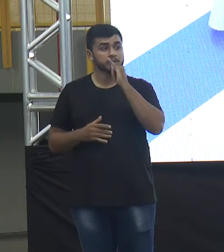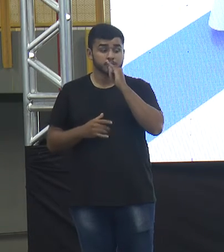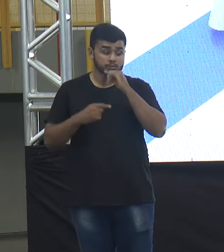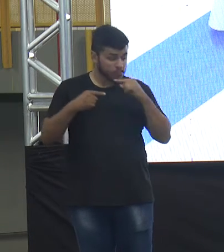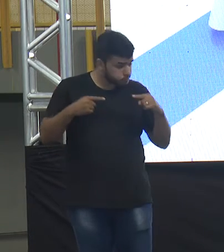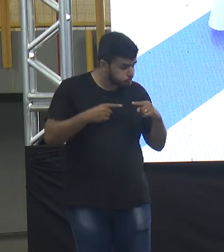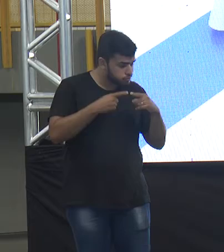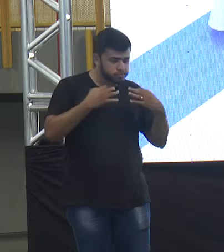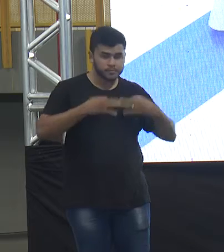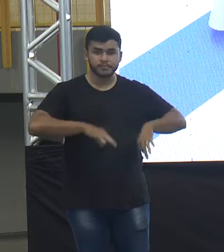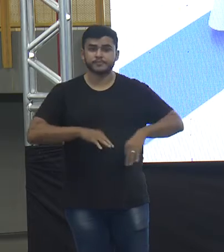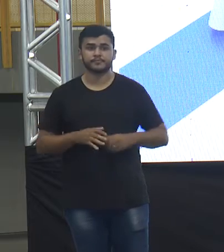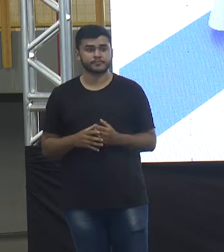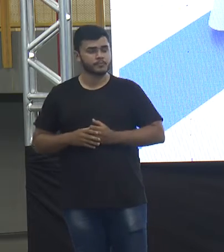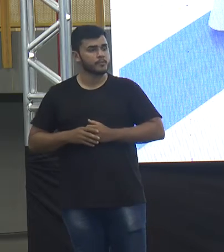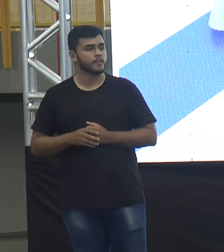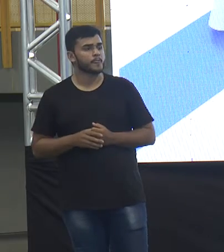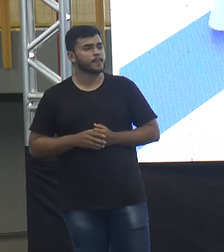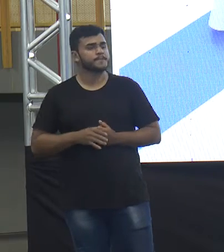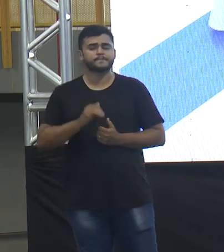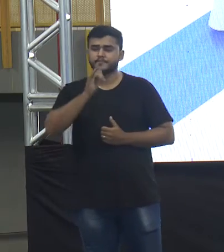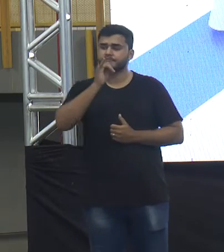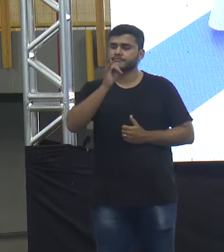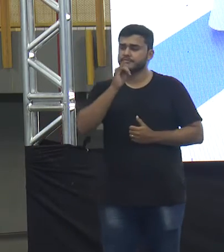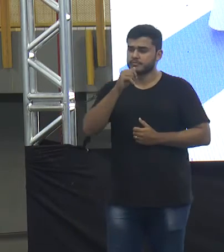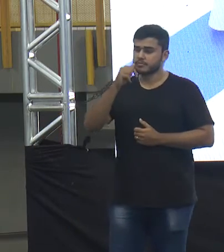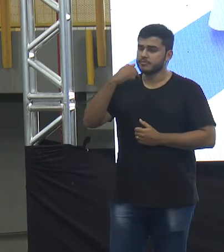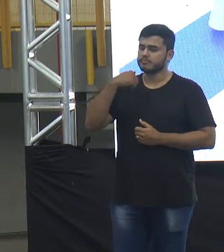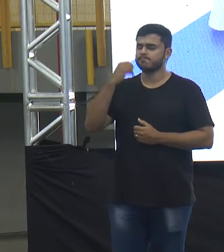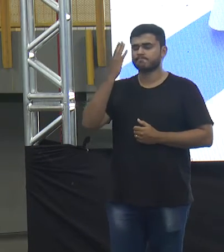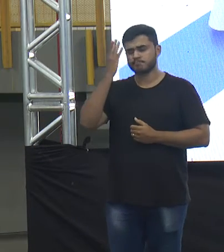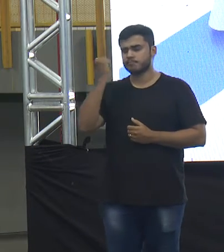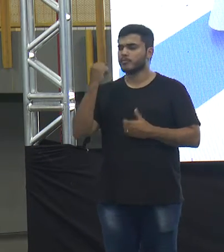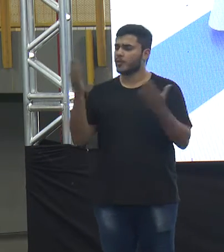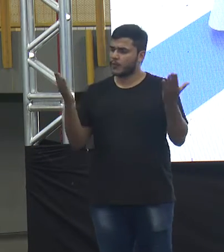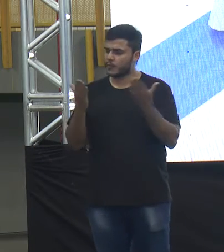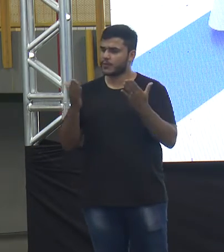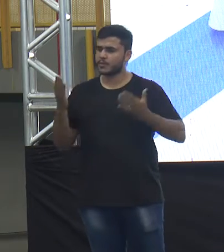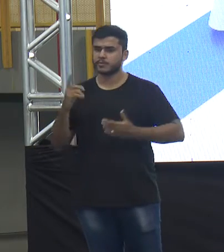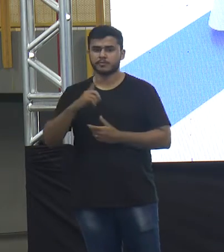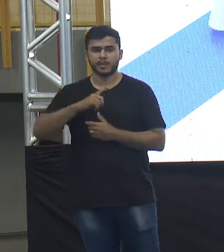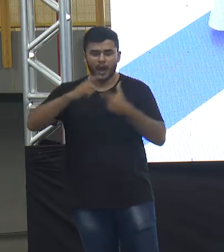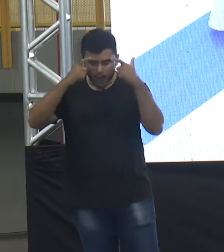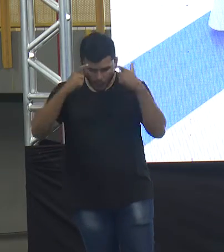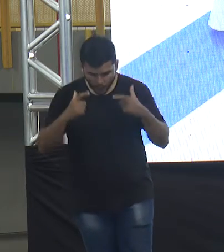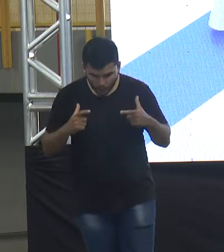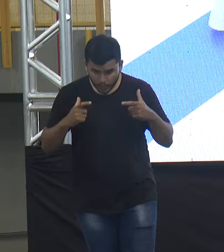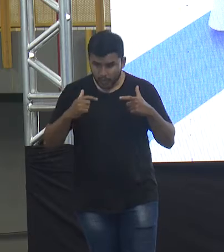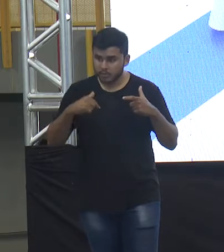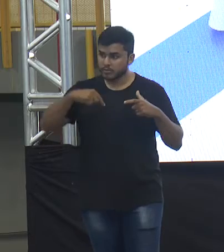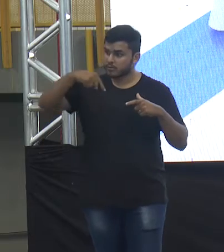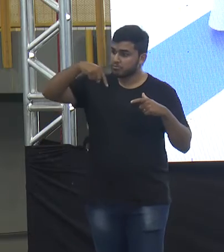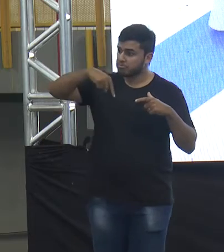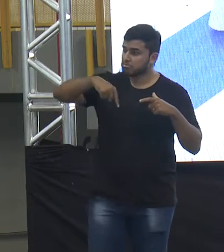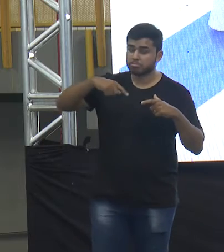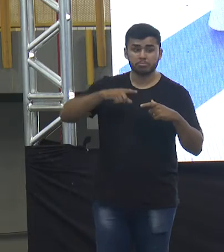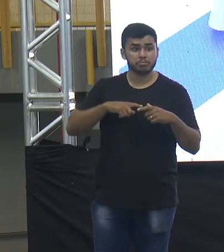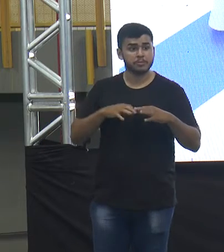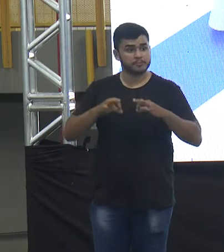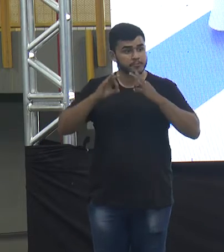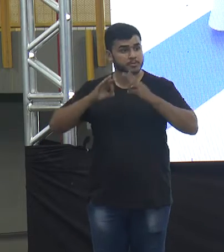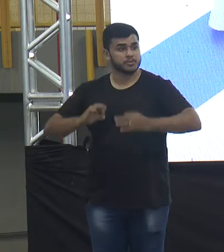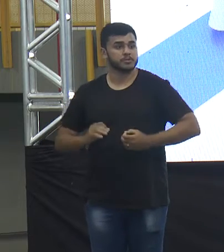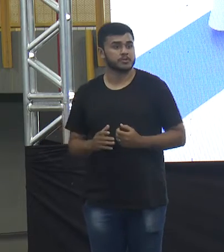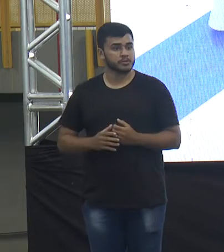pressuposto. Entenda bem, hoje os meios mais sofisticados para definir a tua localização com